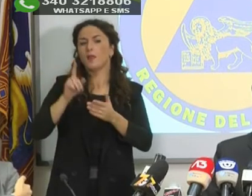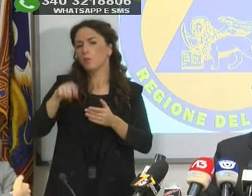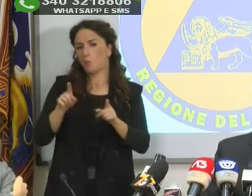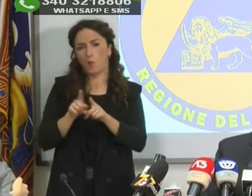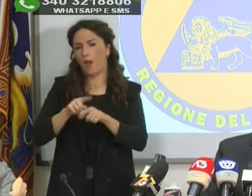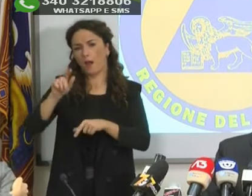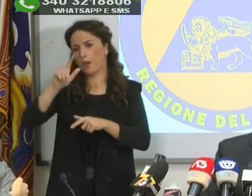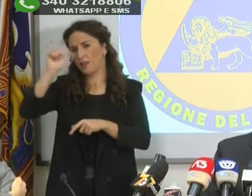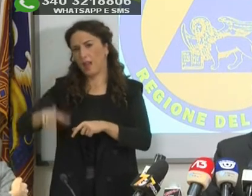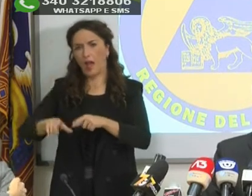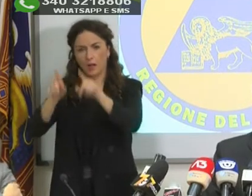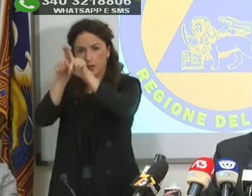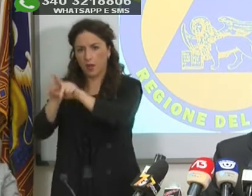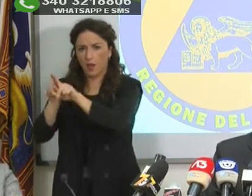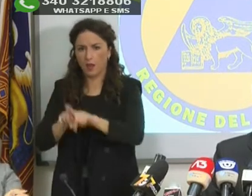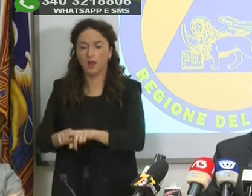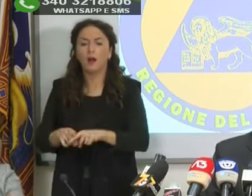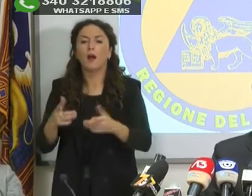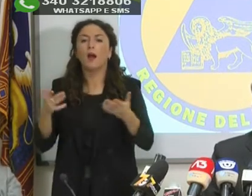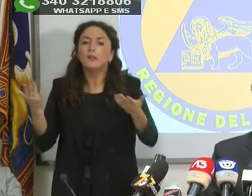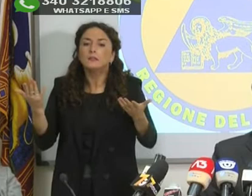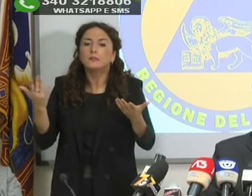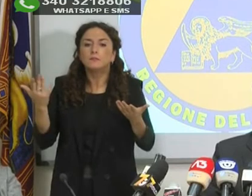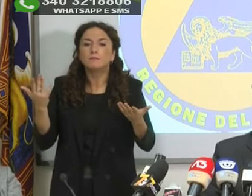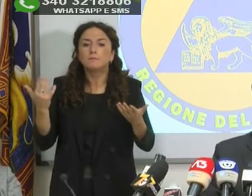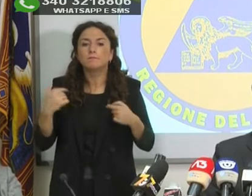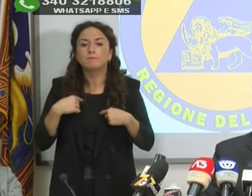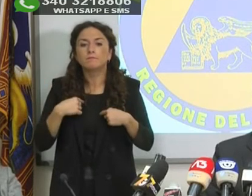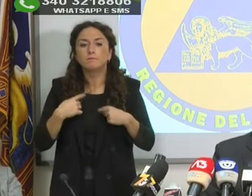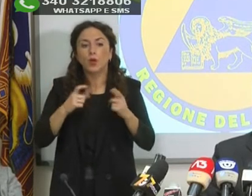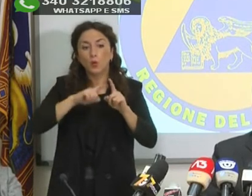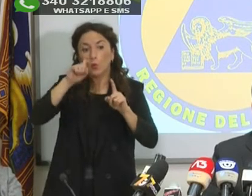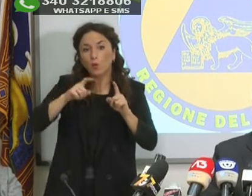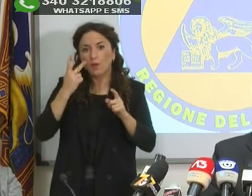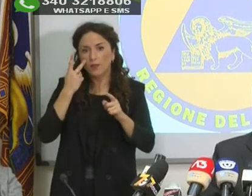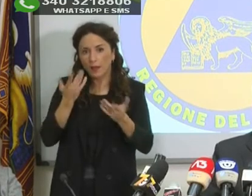nazionali, risulta difficile, io vi ho fatto vedere le due curve, ma